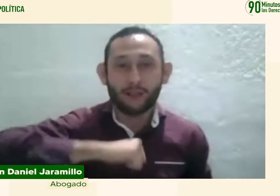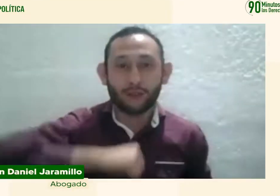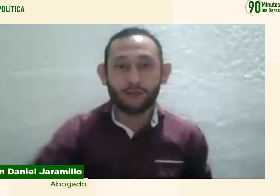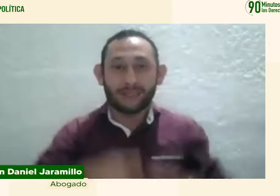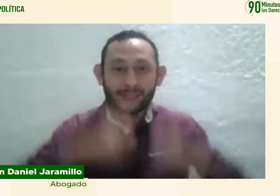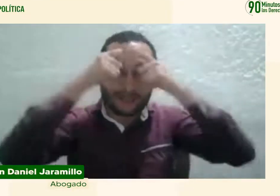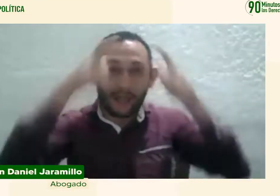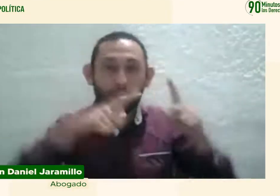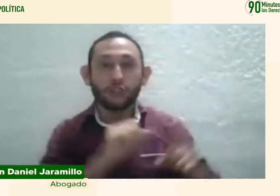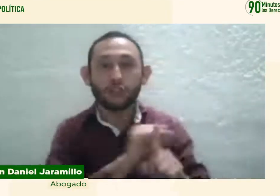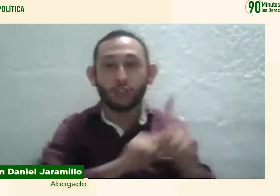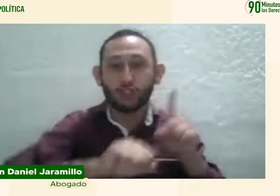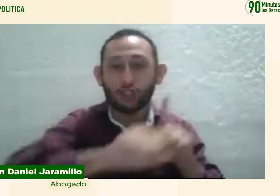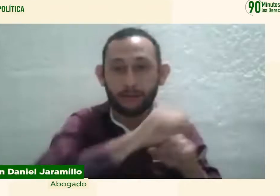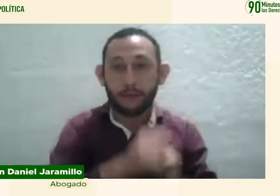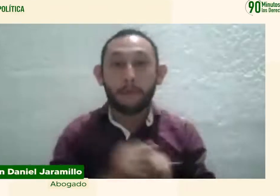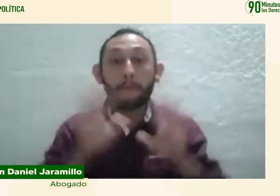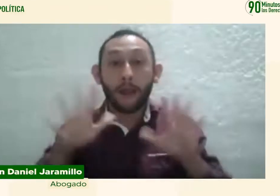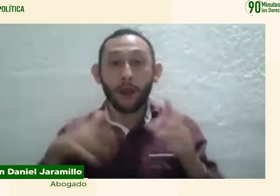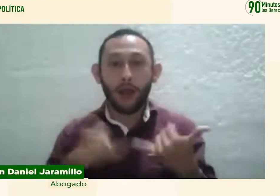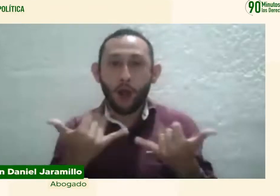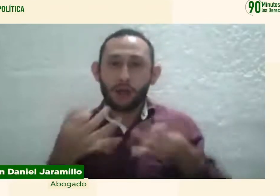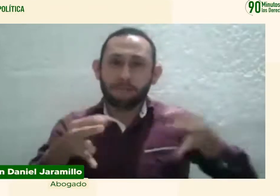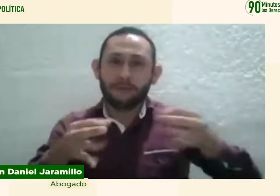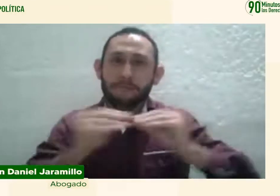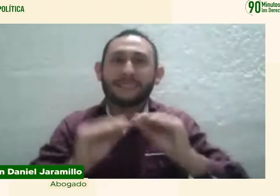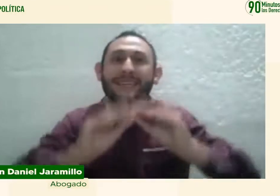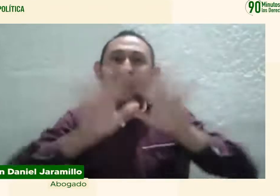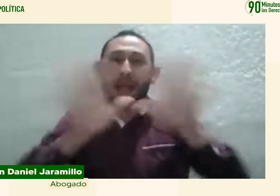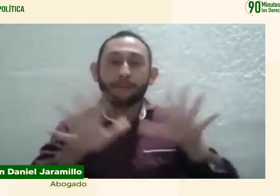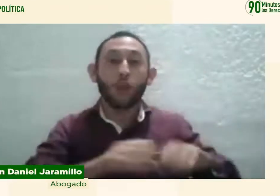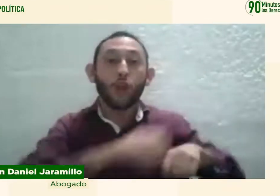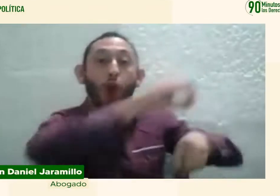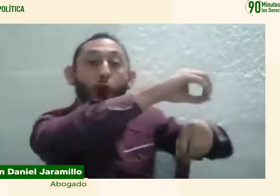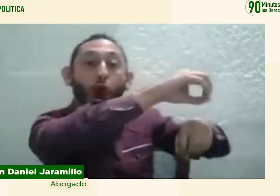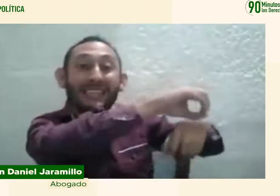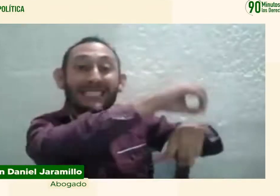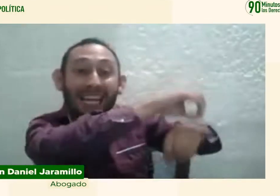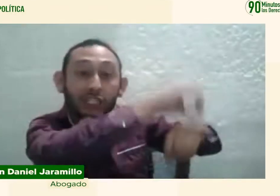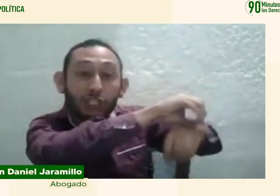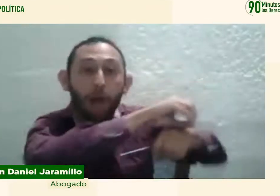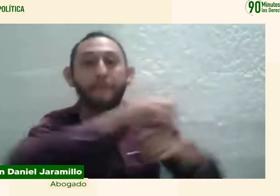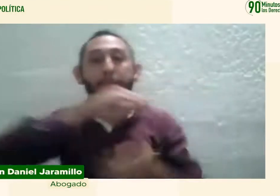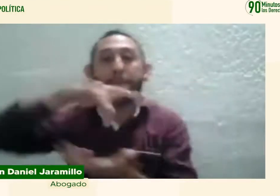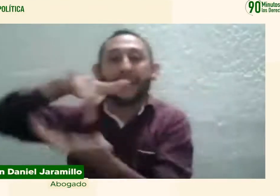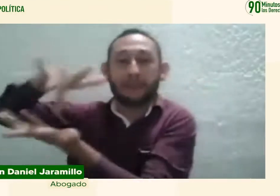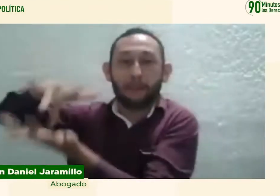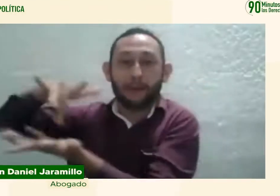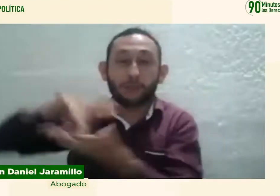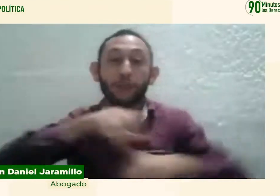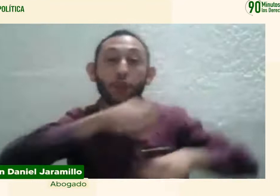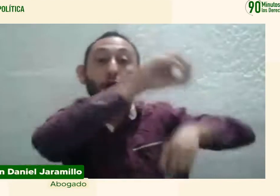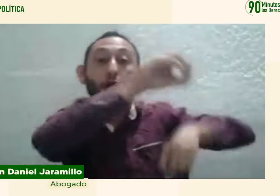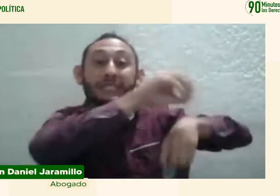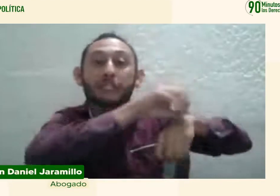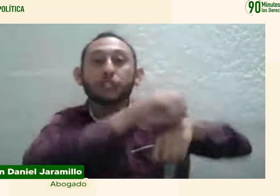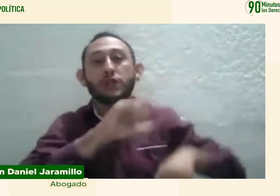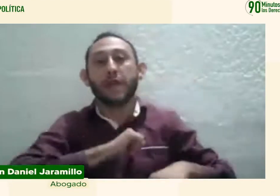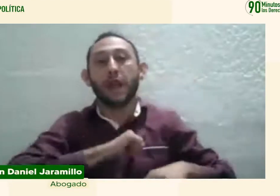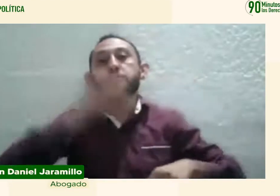cuando habla de que somos un estado de derecho es también un estado social pero yo quiero hacer claridad en algo y con respecto a